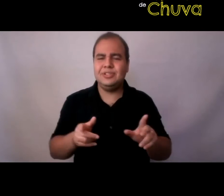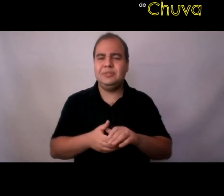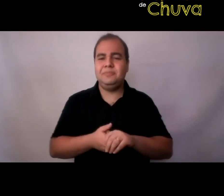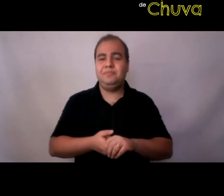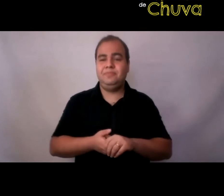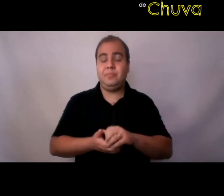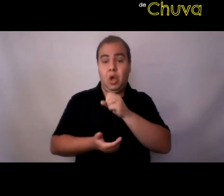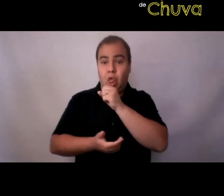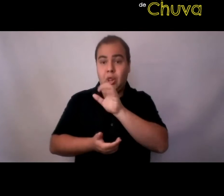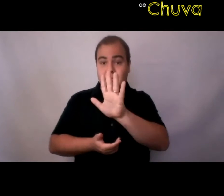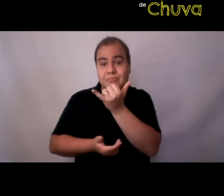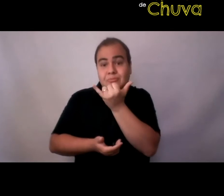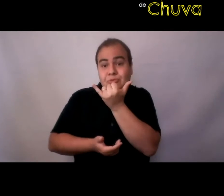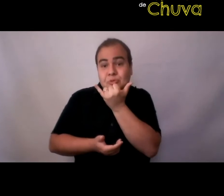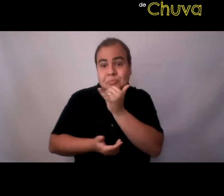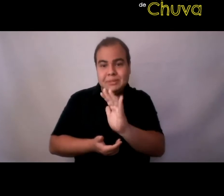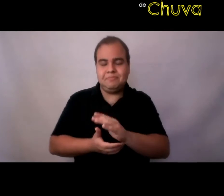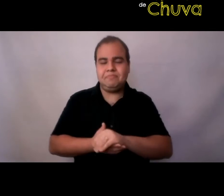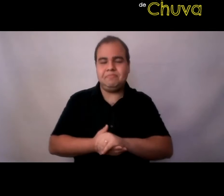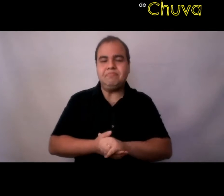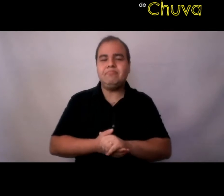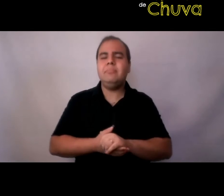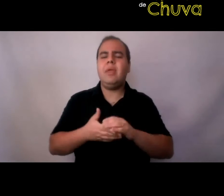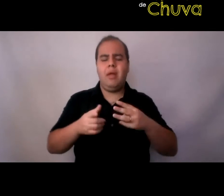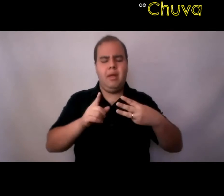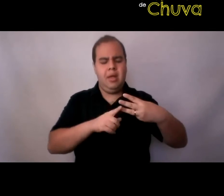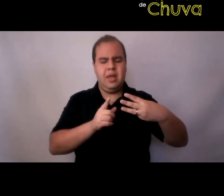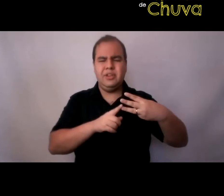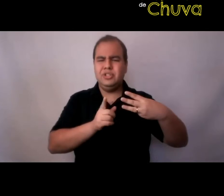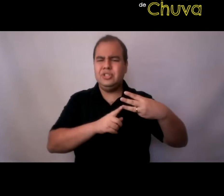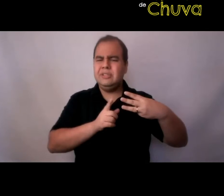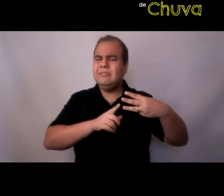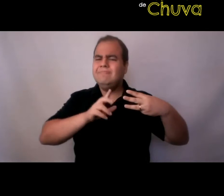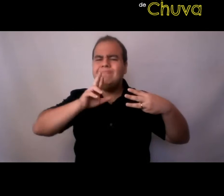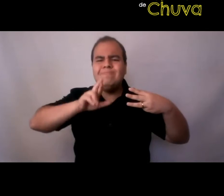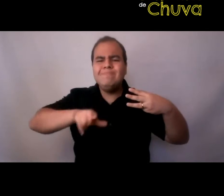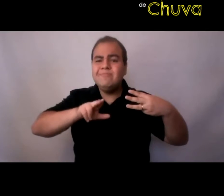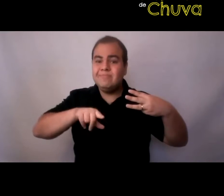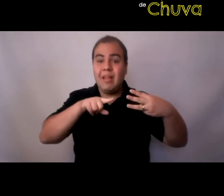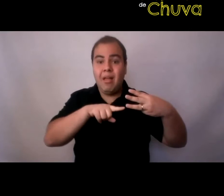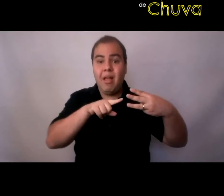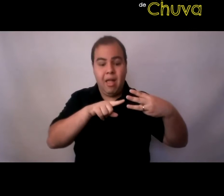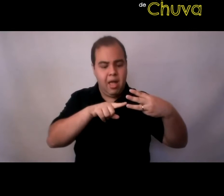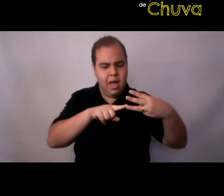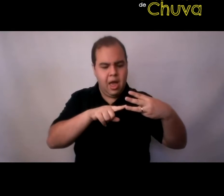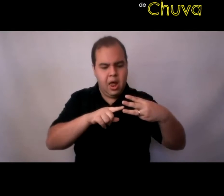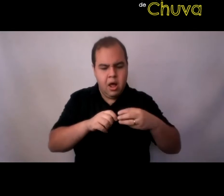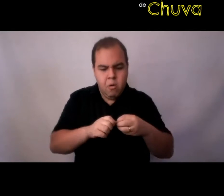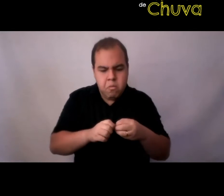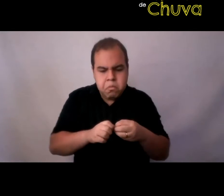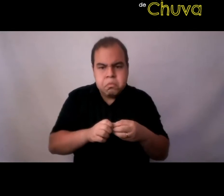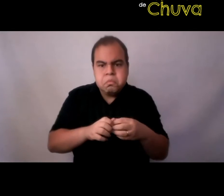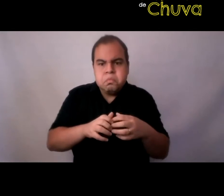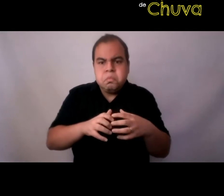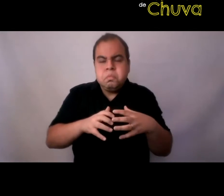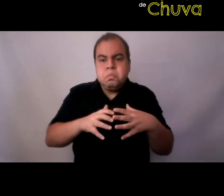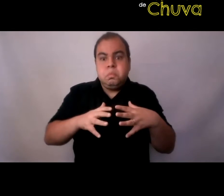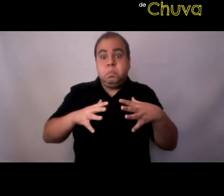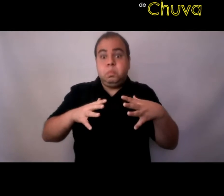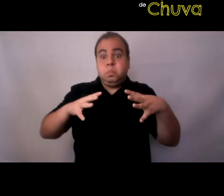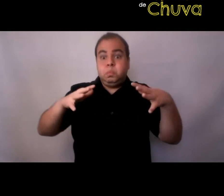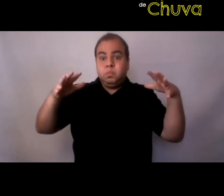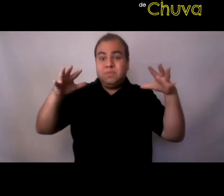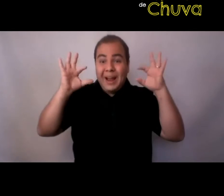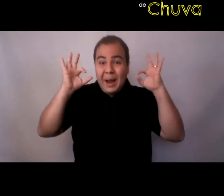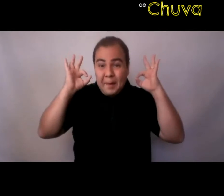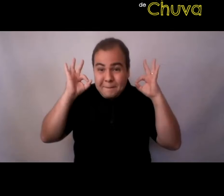Perdão. A argila, ela realmente incha, ela ganha um volume muito maior. E quando